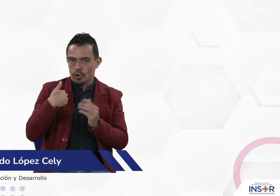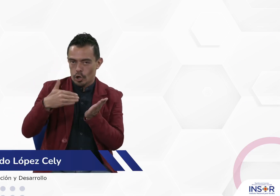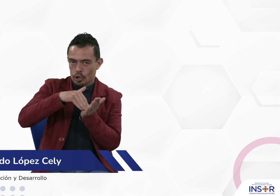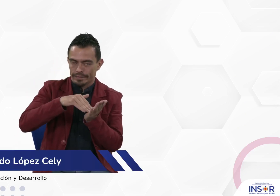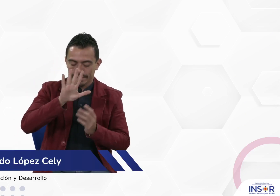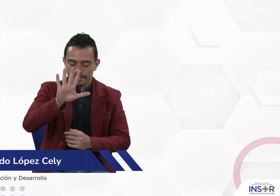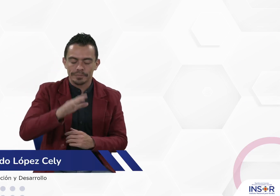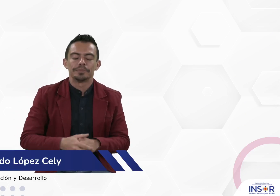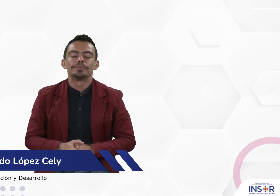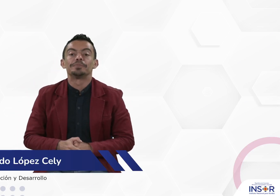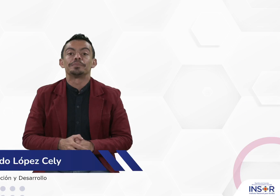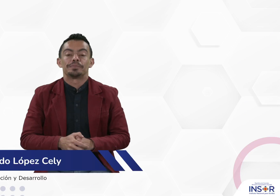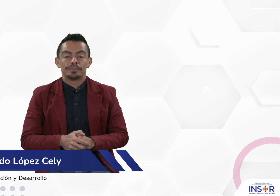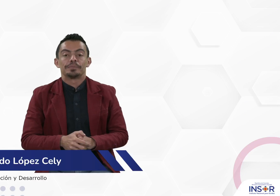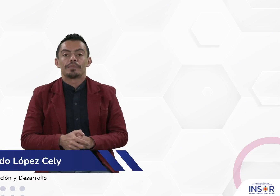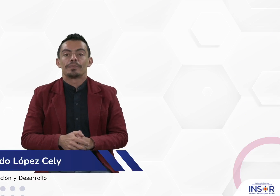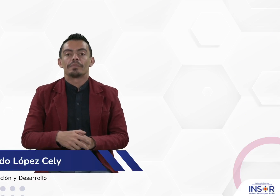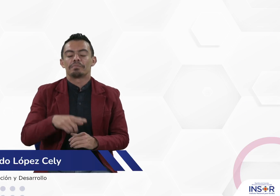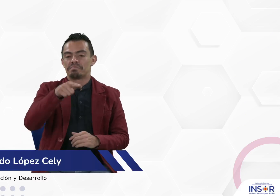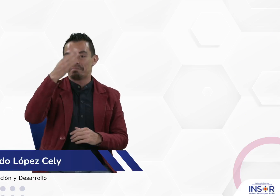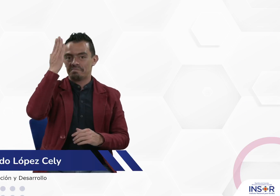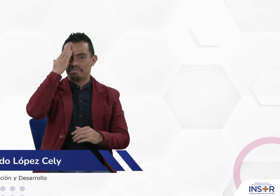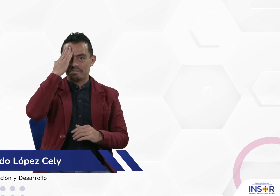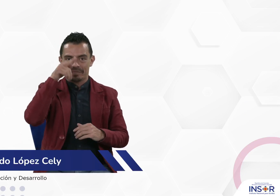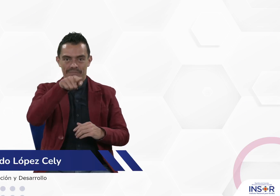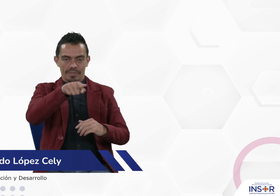Bueno, voy a repetir la pregunta de nuevo.